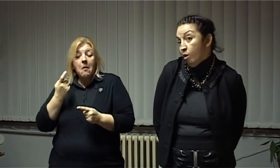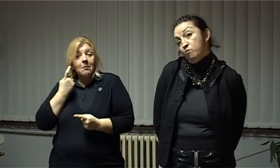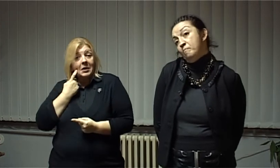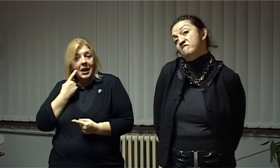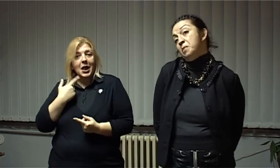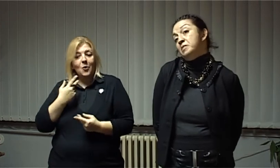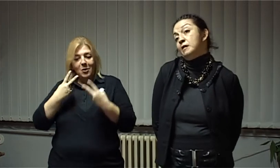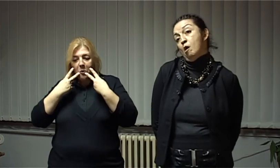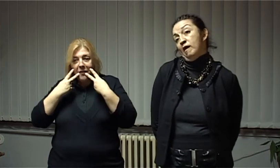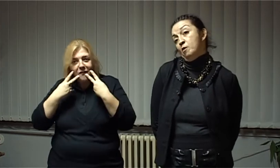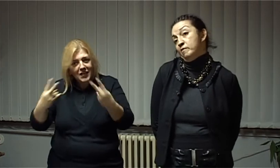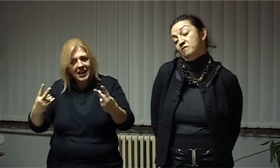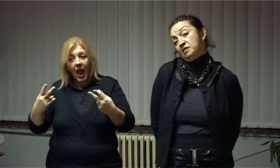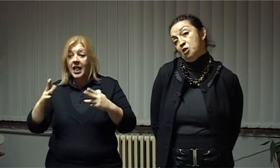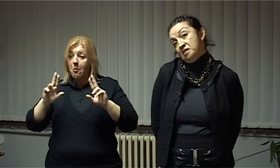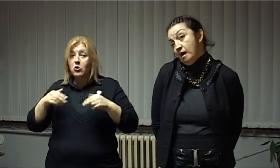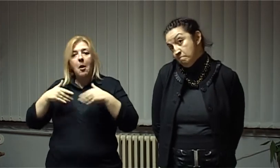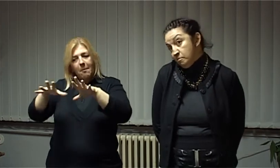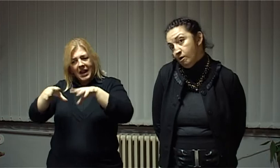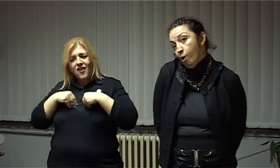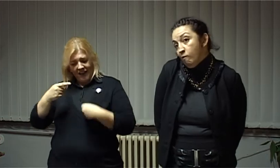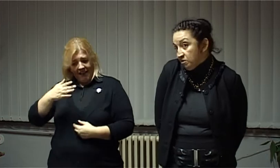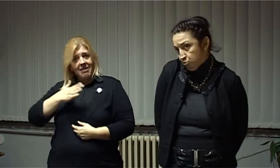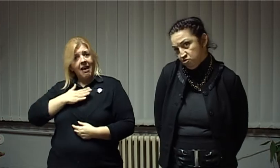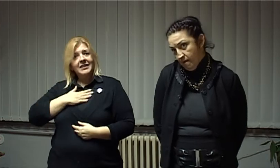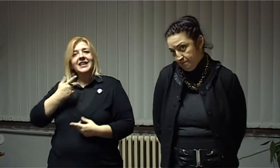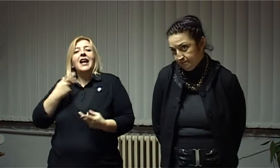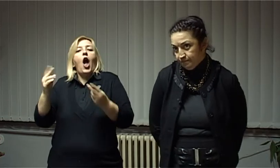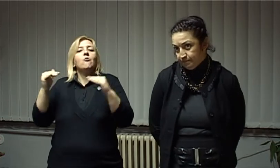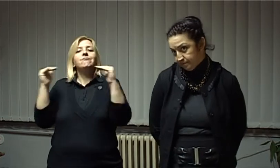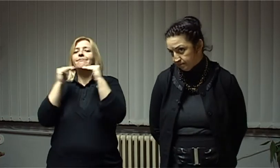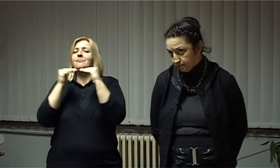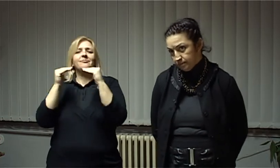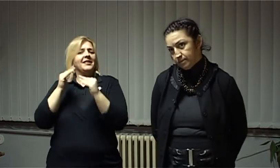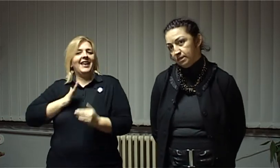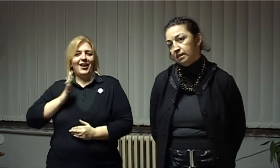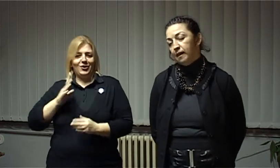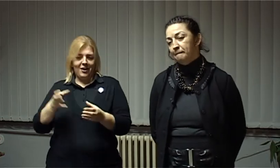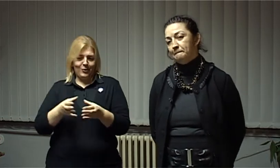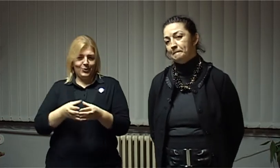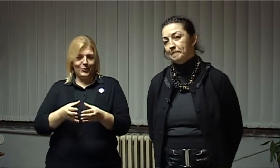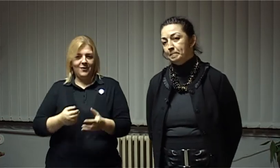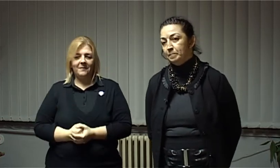da nas može prihvatiti kao ravnopravne građane ovog društva.